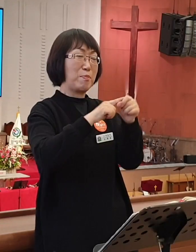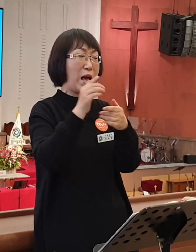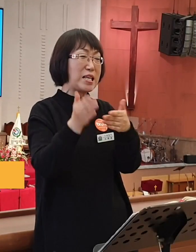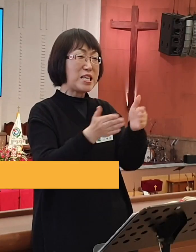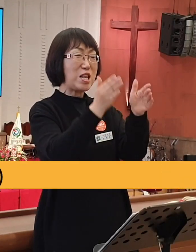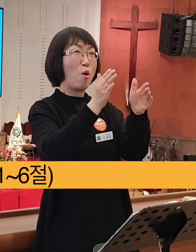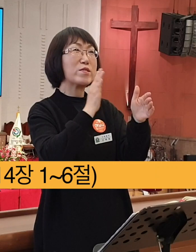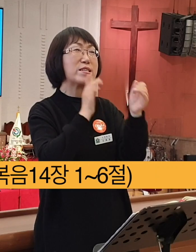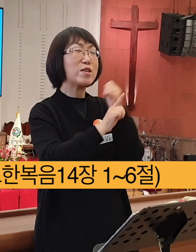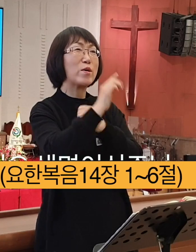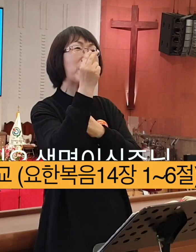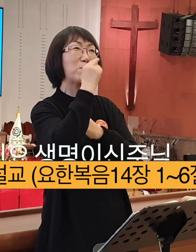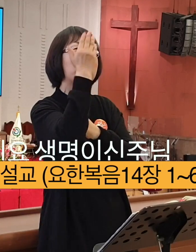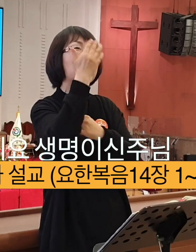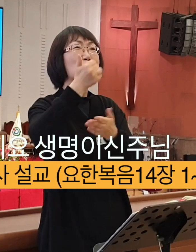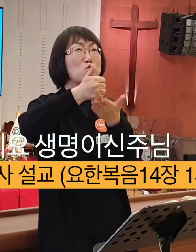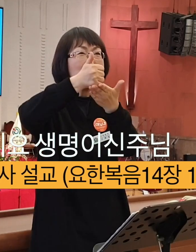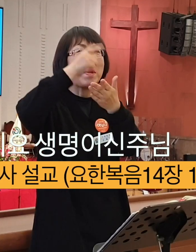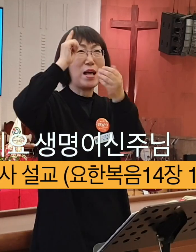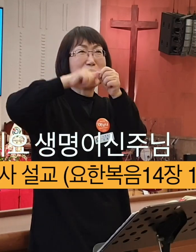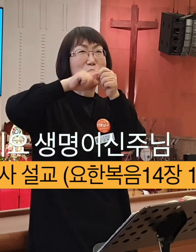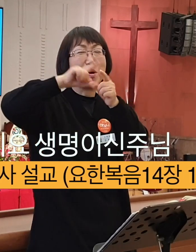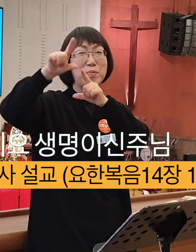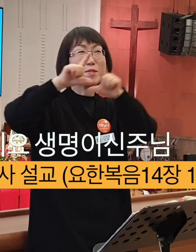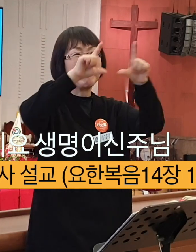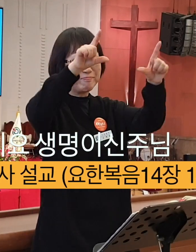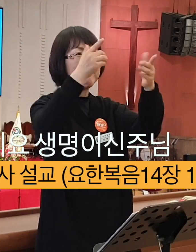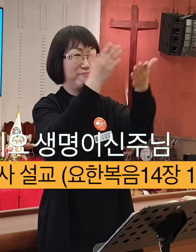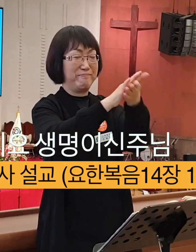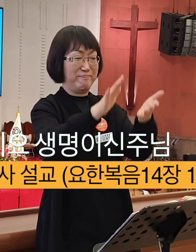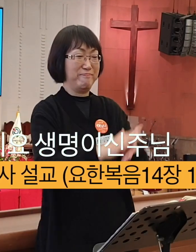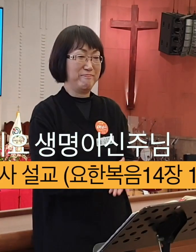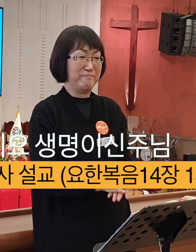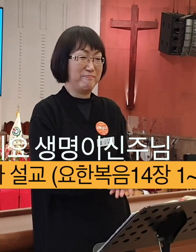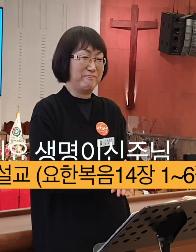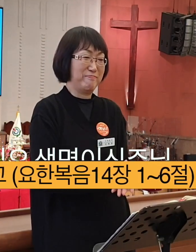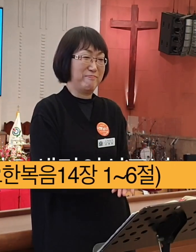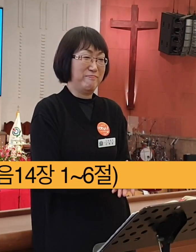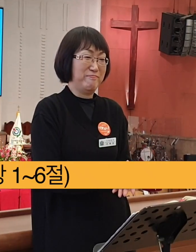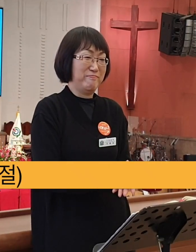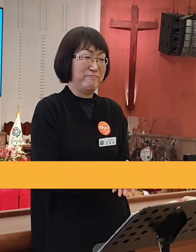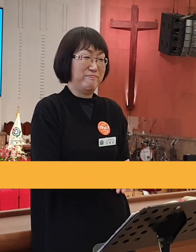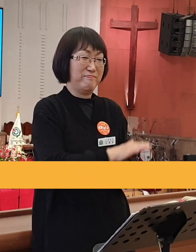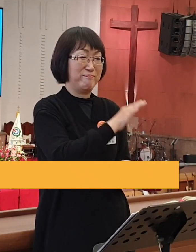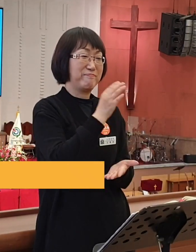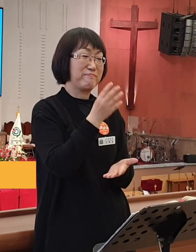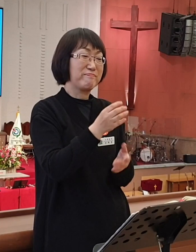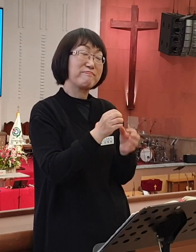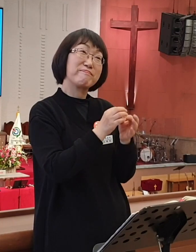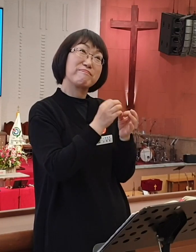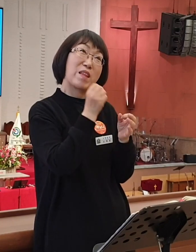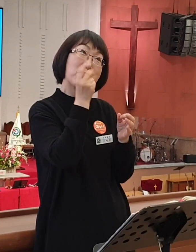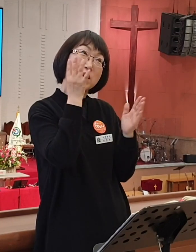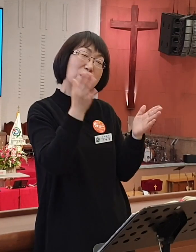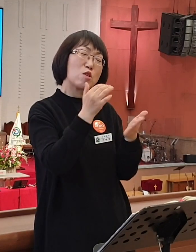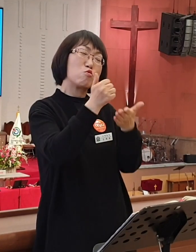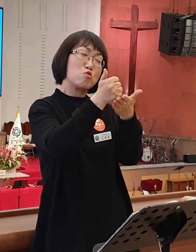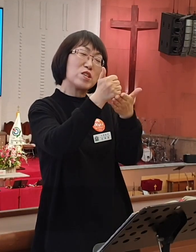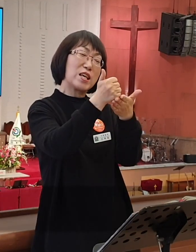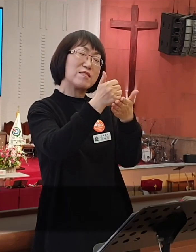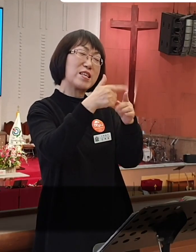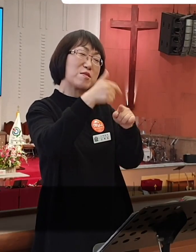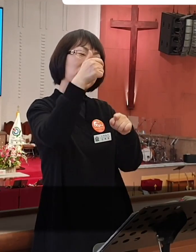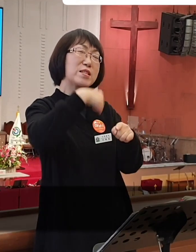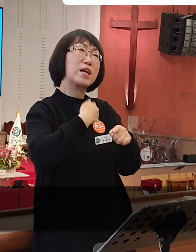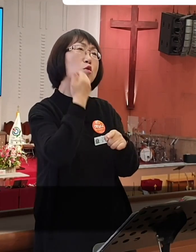길이요 진리요 생명이신 주님이라는 제목으로 말씀을 전합니다. 우리가 몇 주에 걸쳐서 계속 주님께서